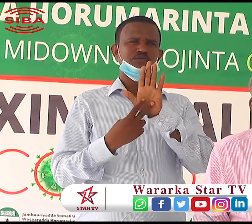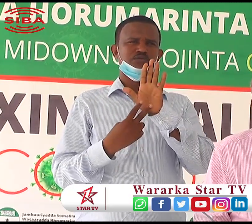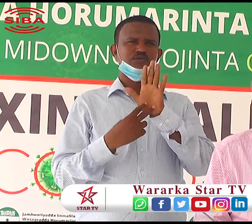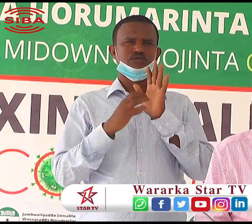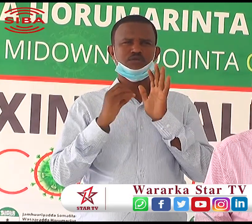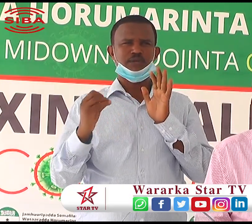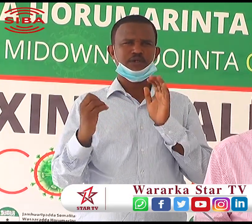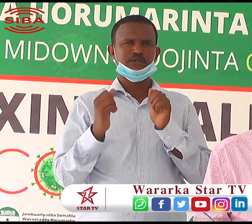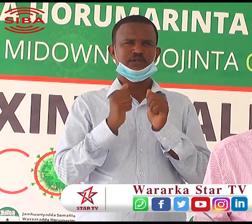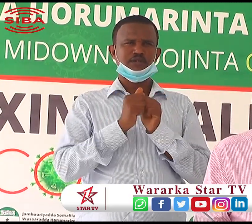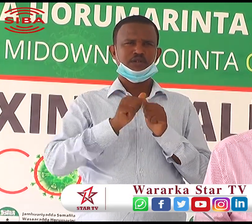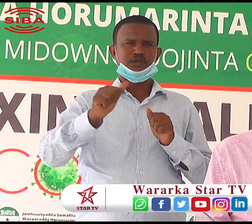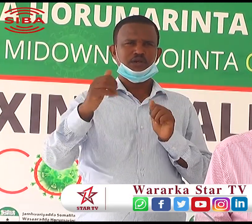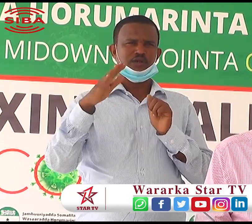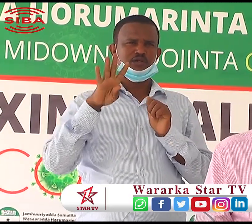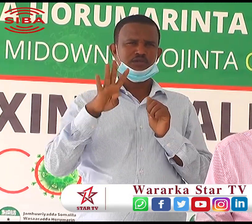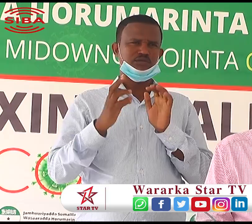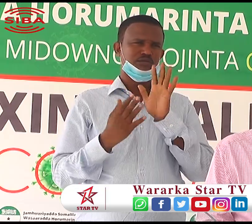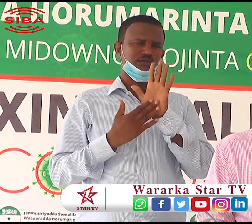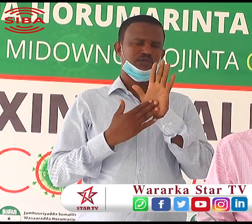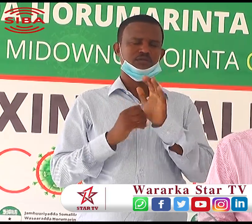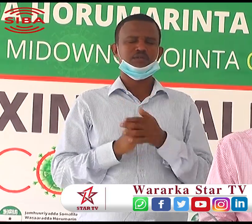79 baa isaguna hal qof ah